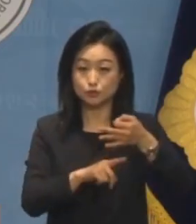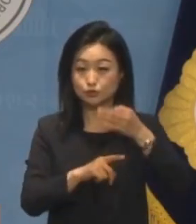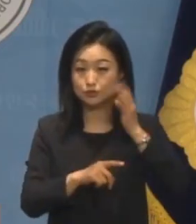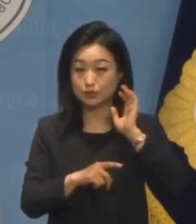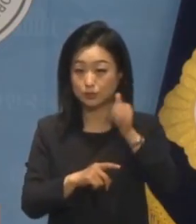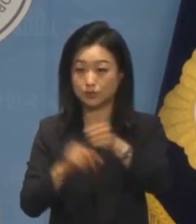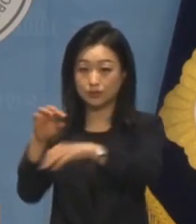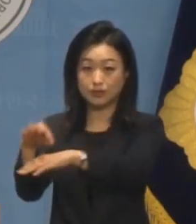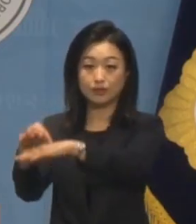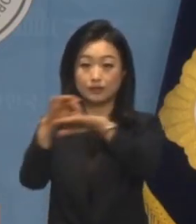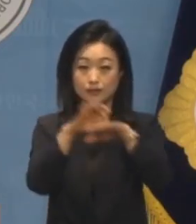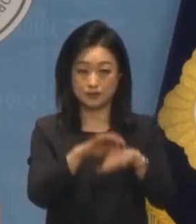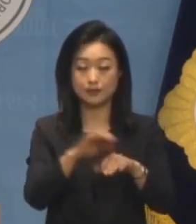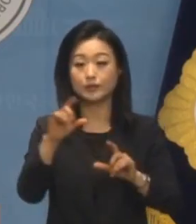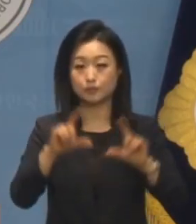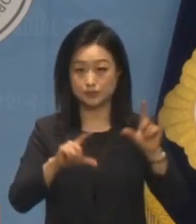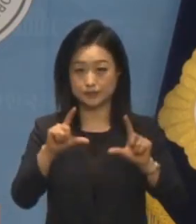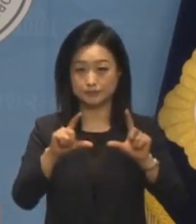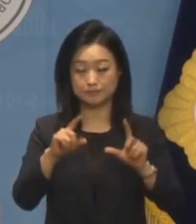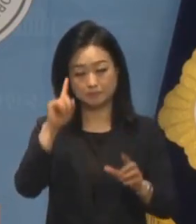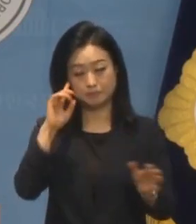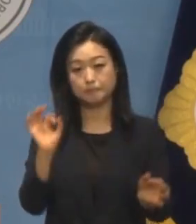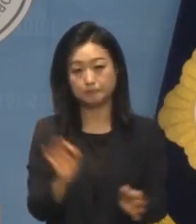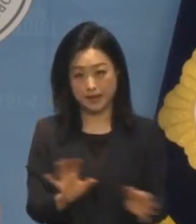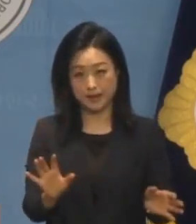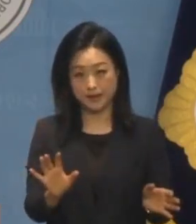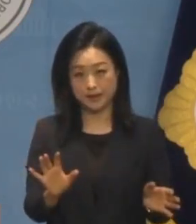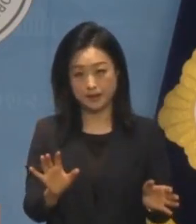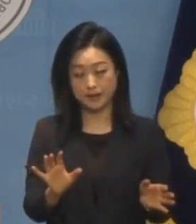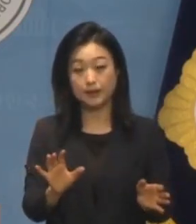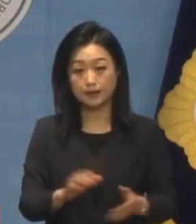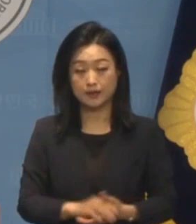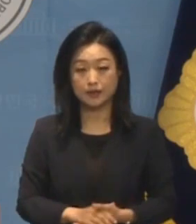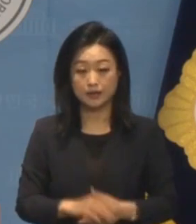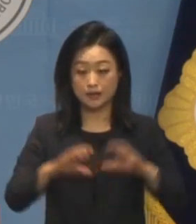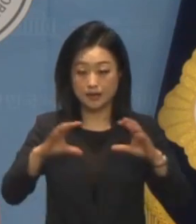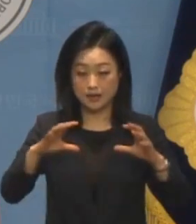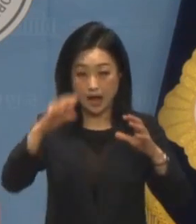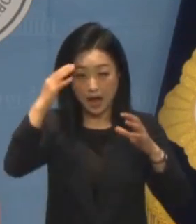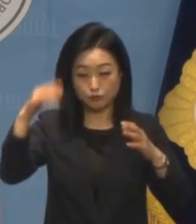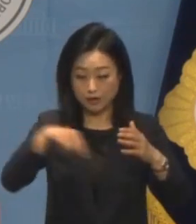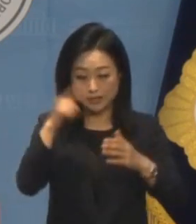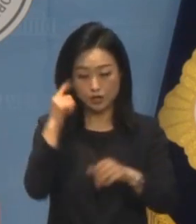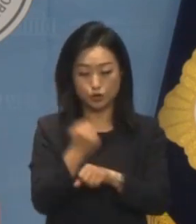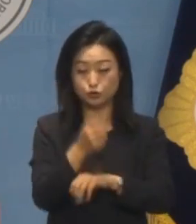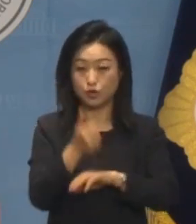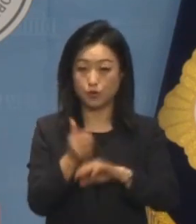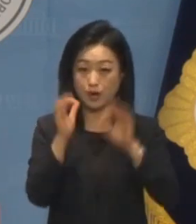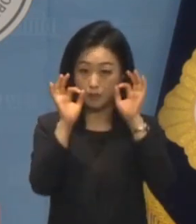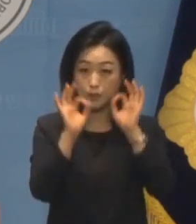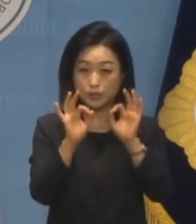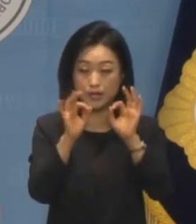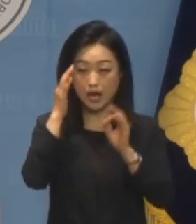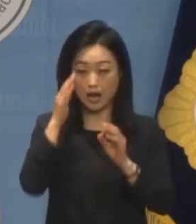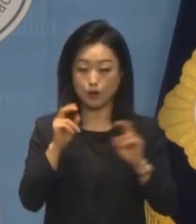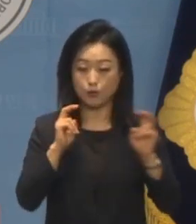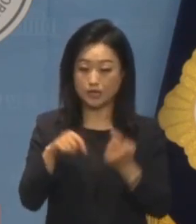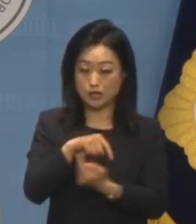정부가 벌이고 있는 것입니다. 더불어 국내 연구 결과들에 따르면 우리나라의